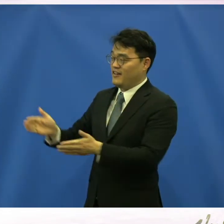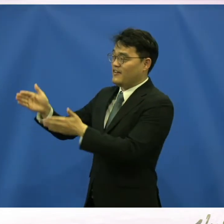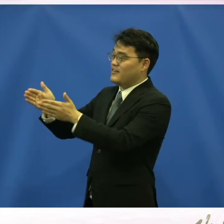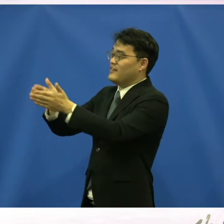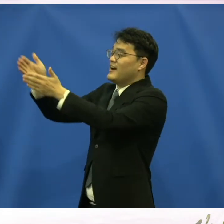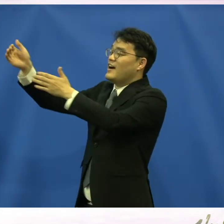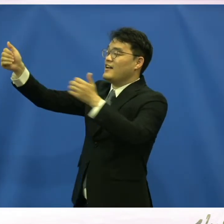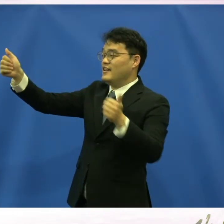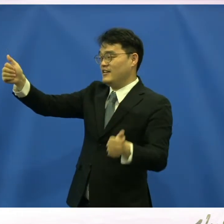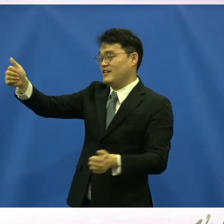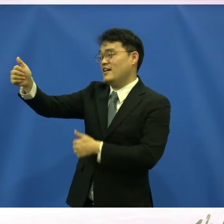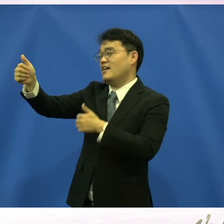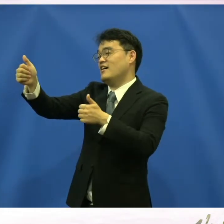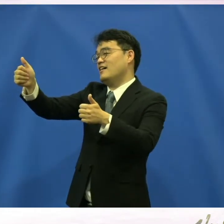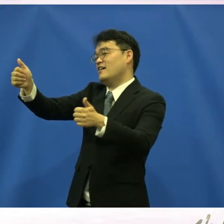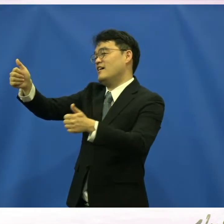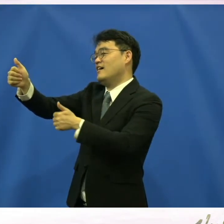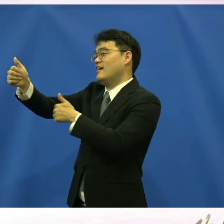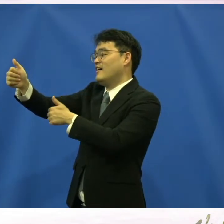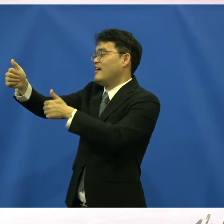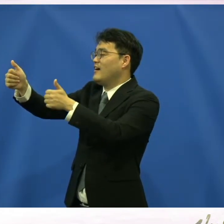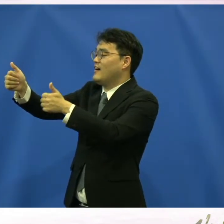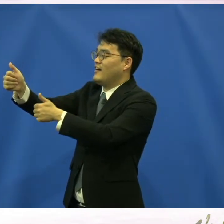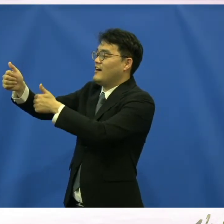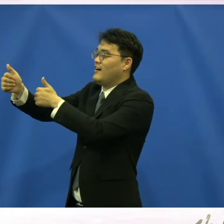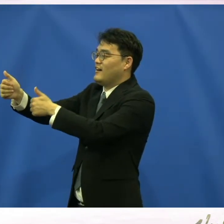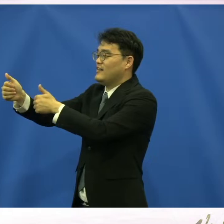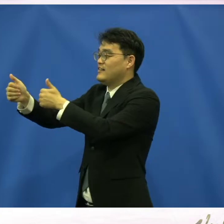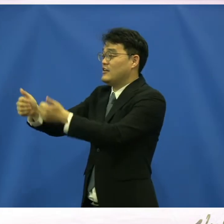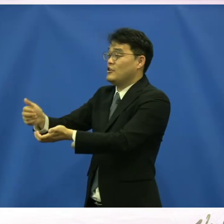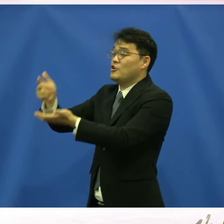주의 길을 가리라